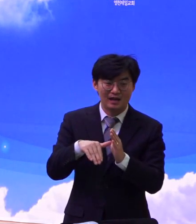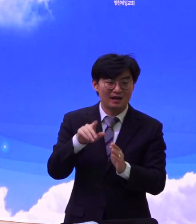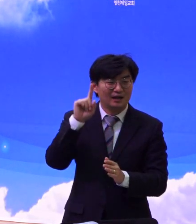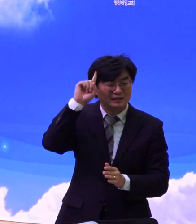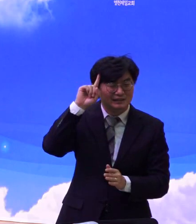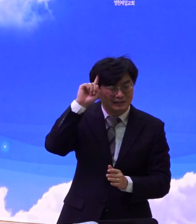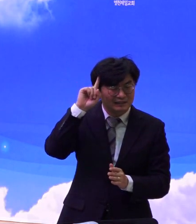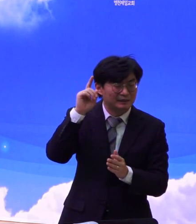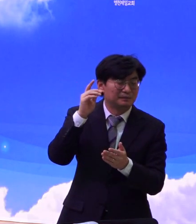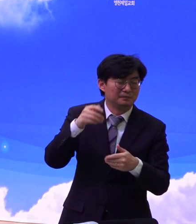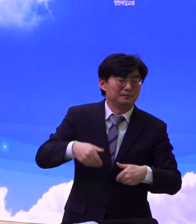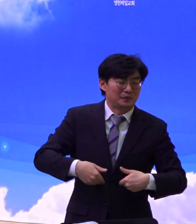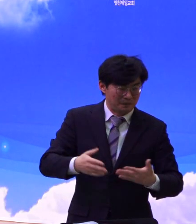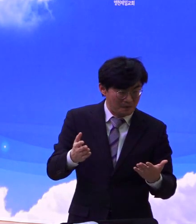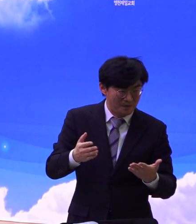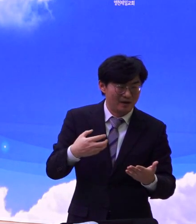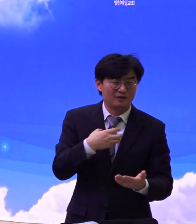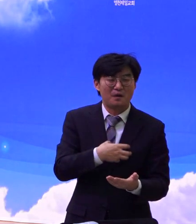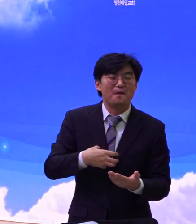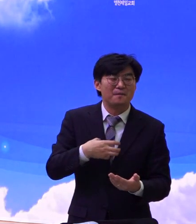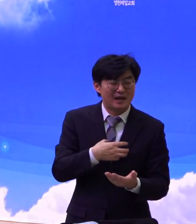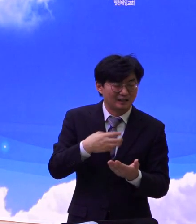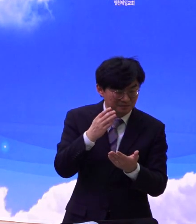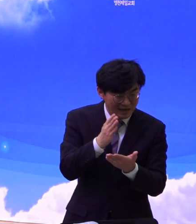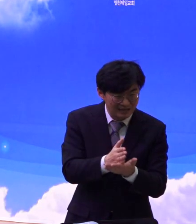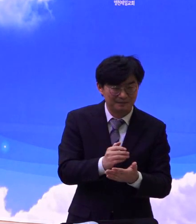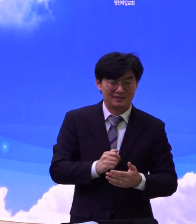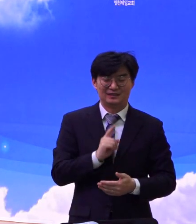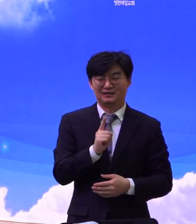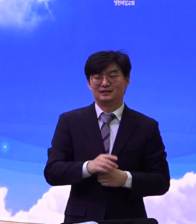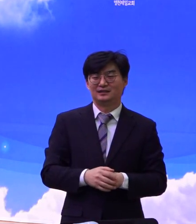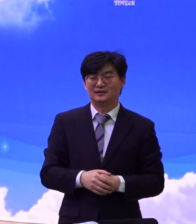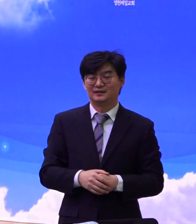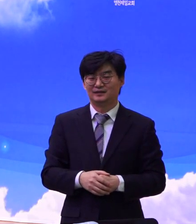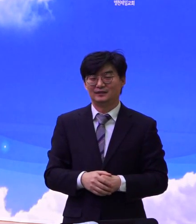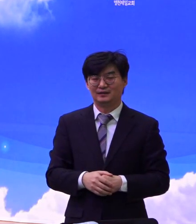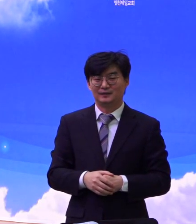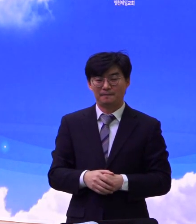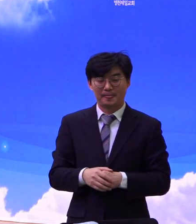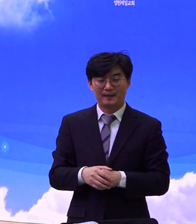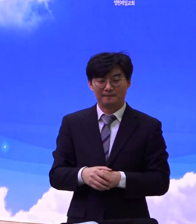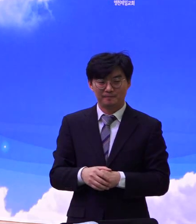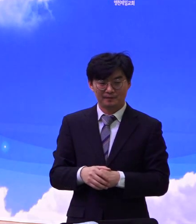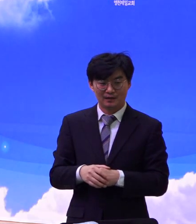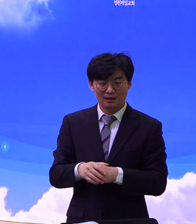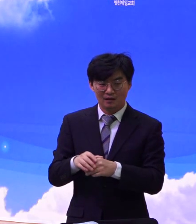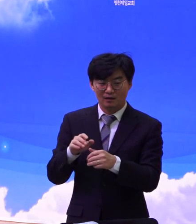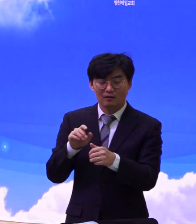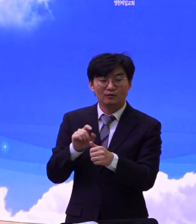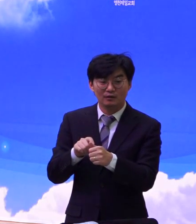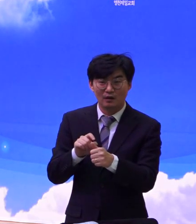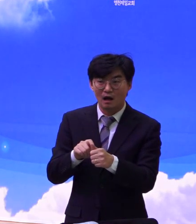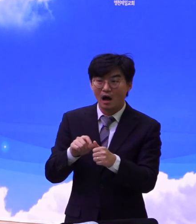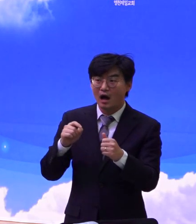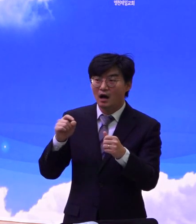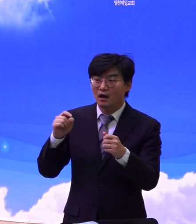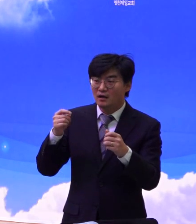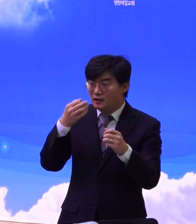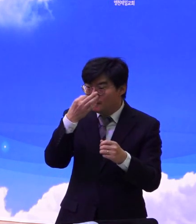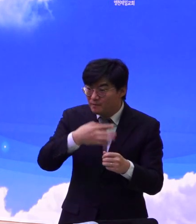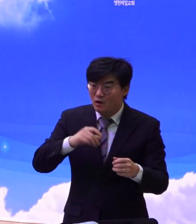백성은 하나님의 사람 다윗은 히스기야는 그런 상황 속에서 두려워하지 않는 사람이었습니다.